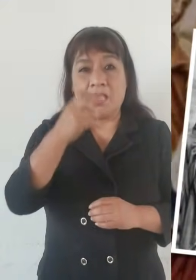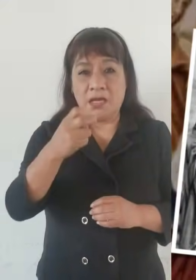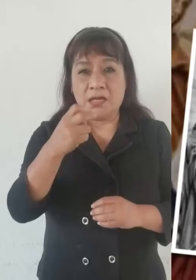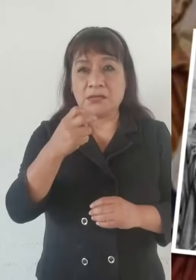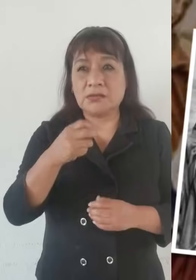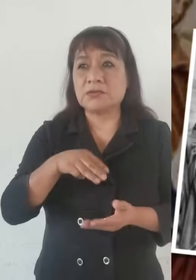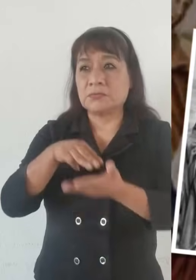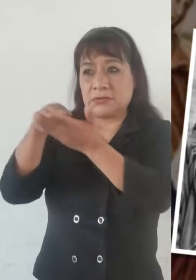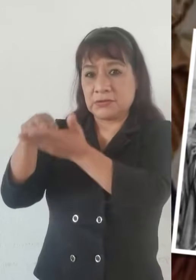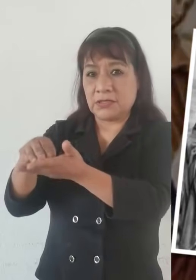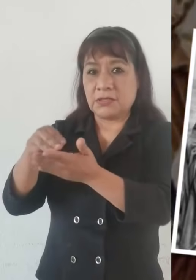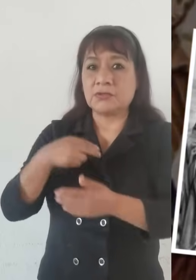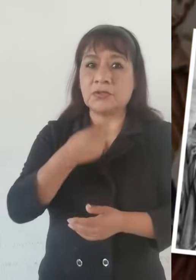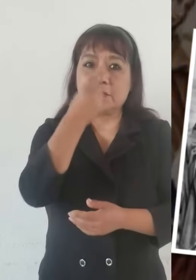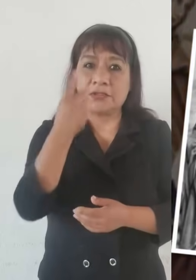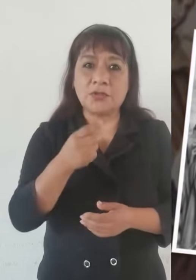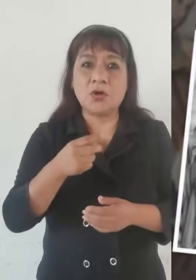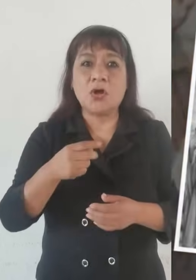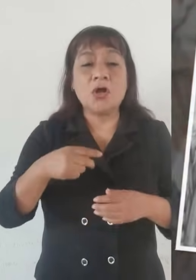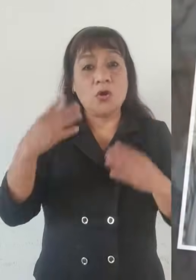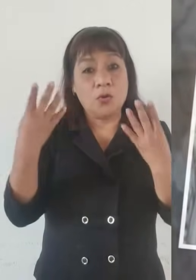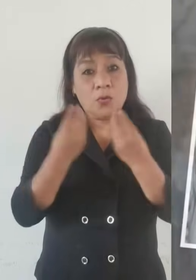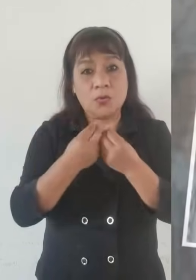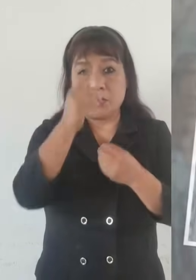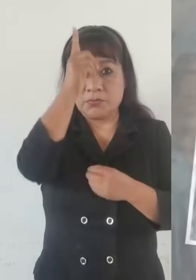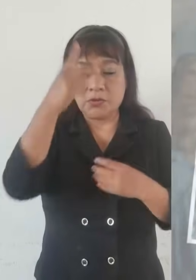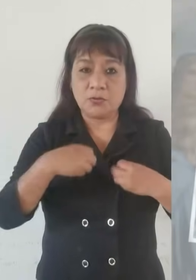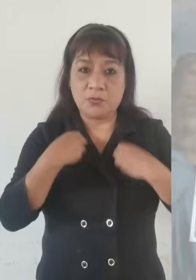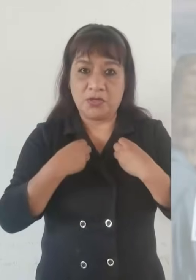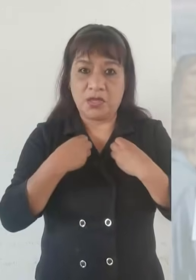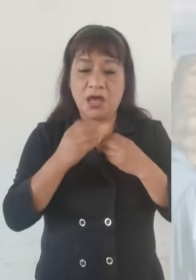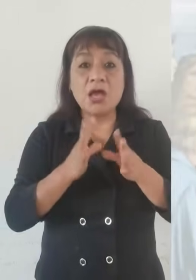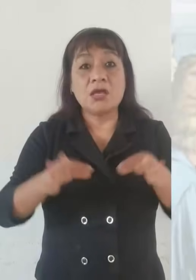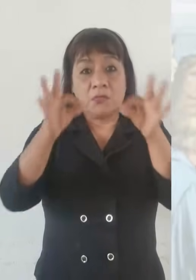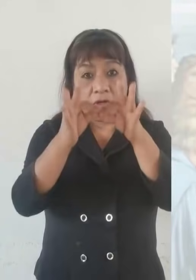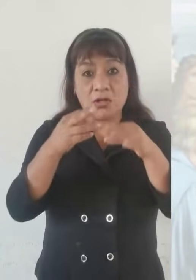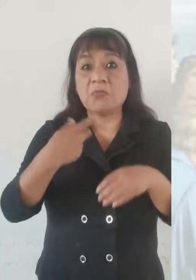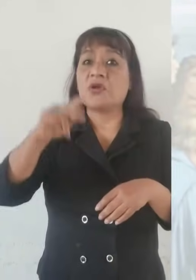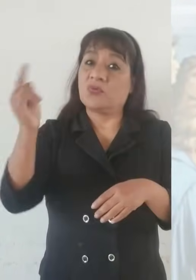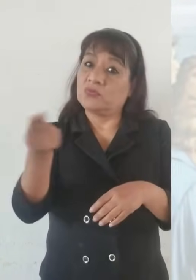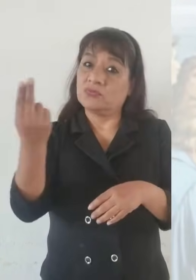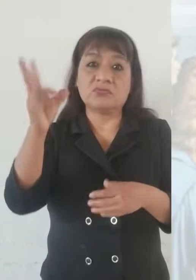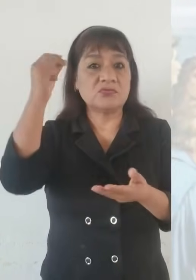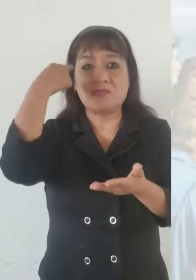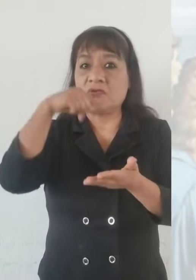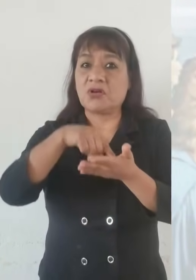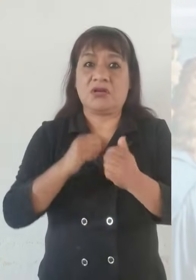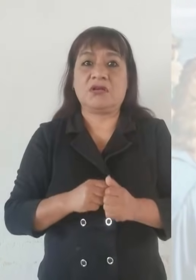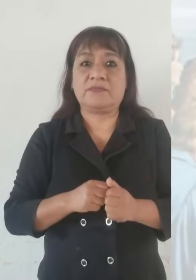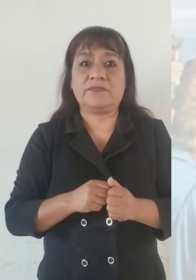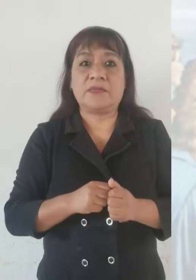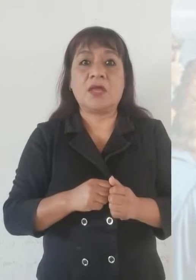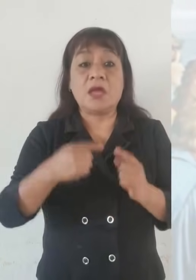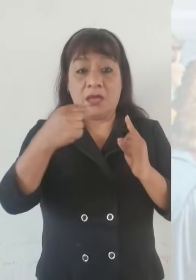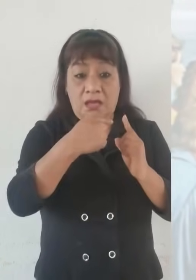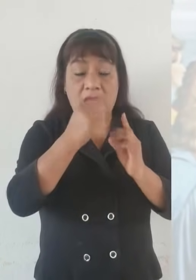Las palabras que les he dicho son espíritu y vida, y a pesar de esto, algunos de ustedes no creen." En